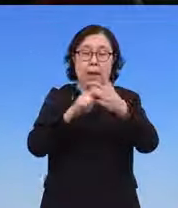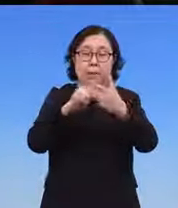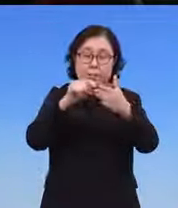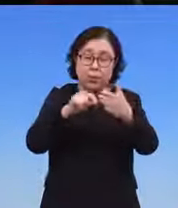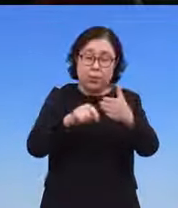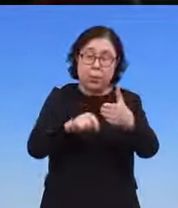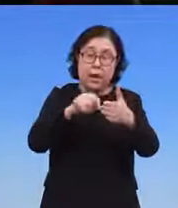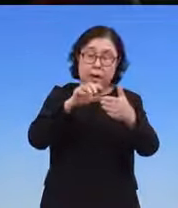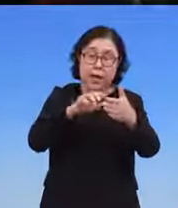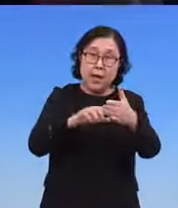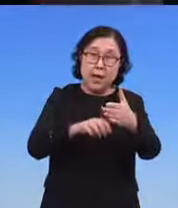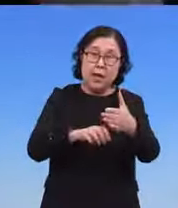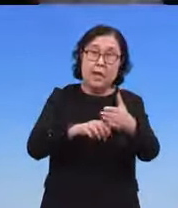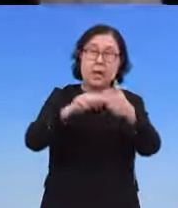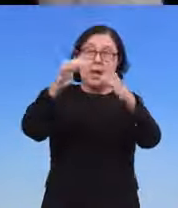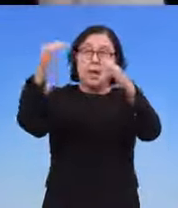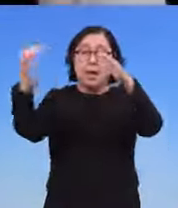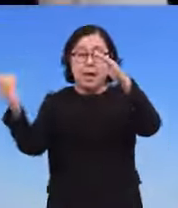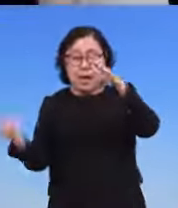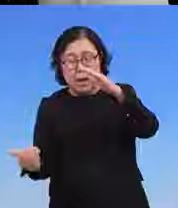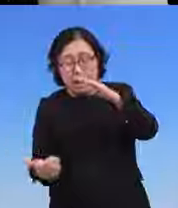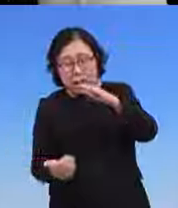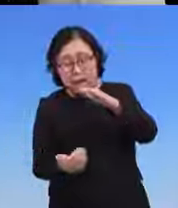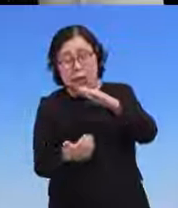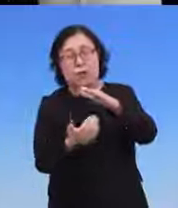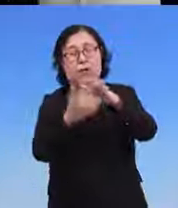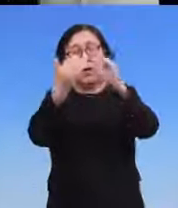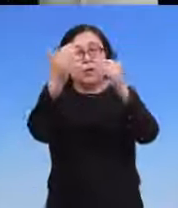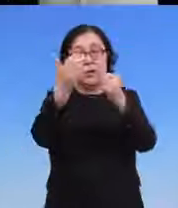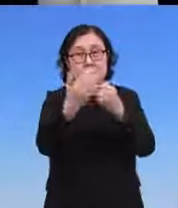내 마음속에 이루어지니